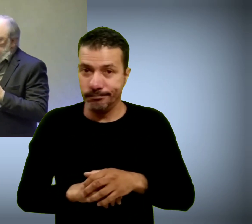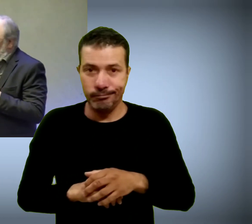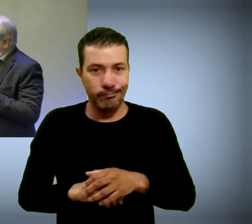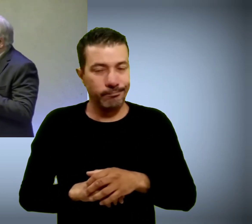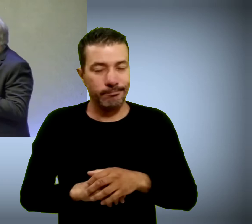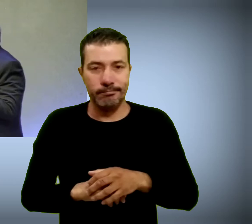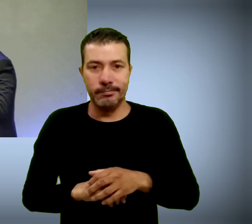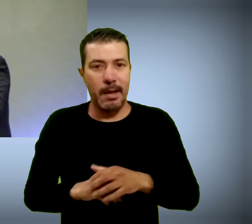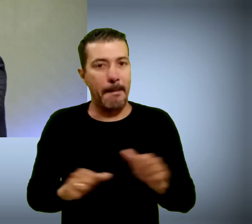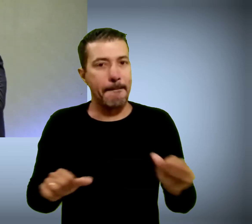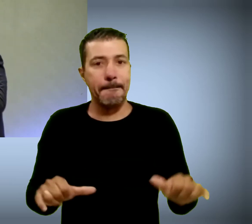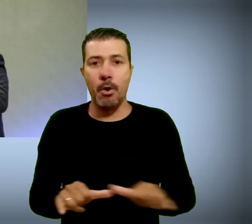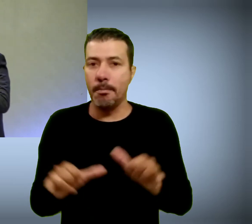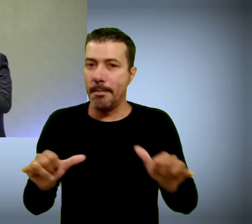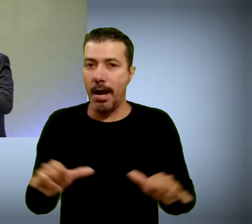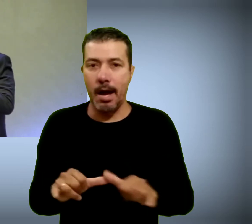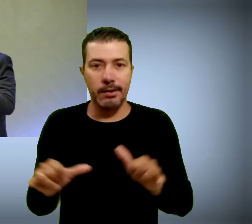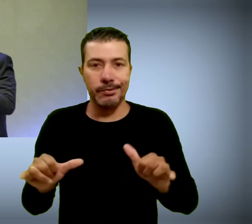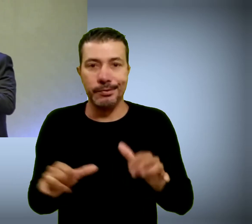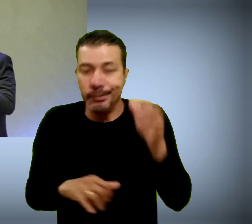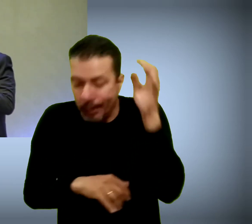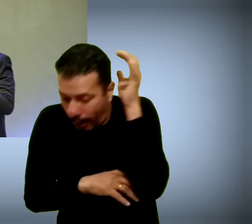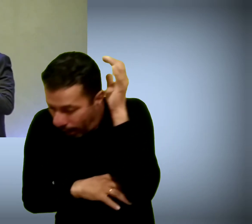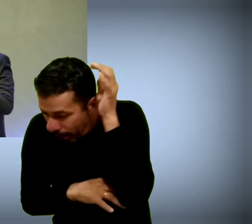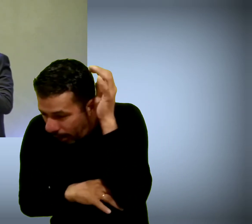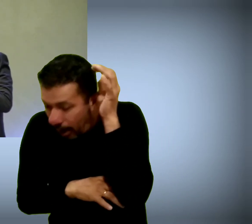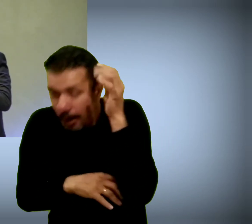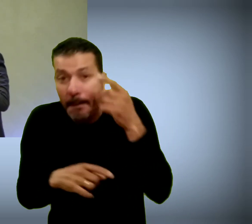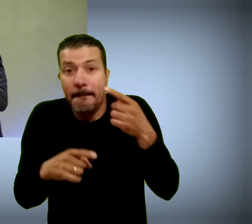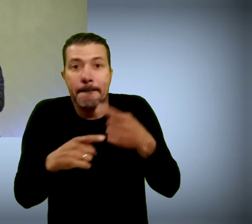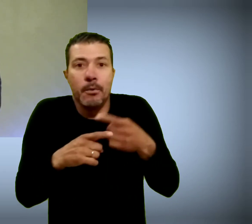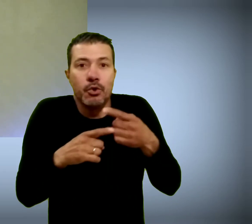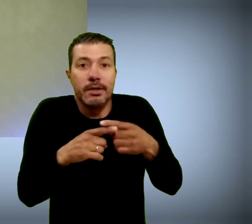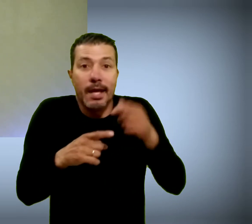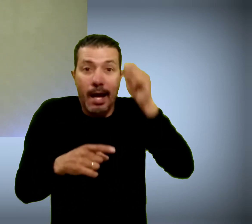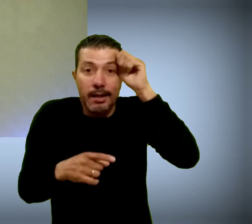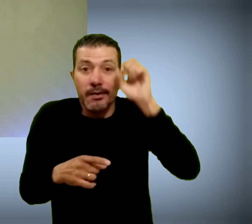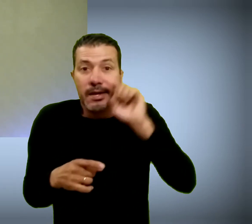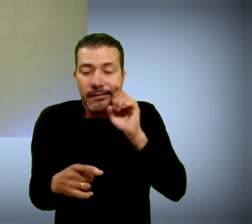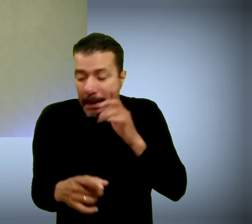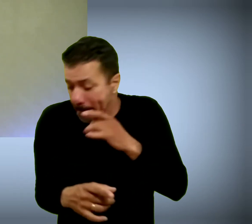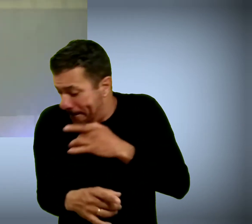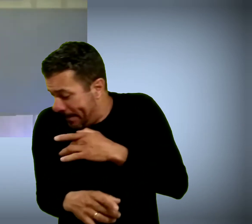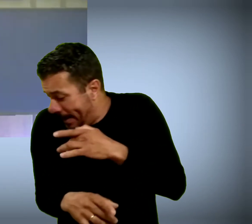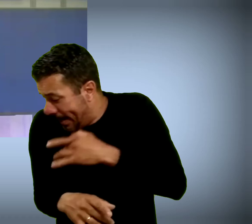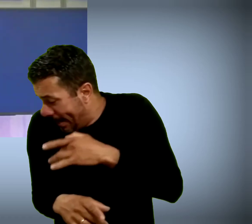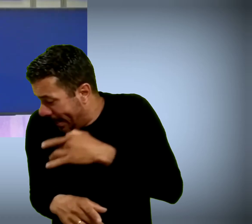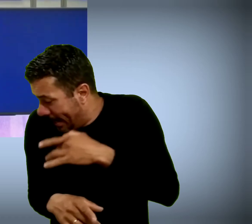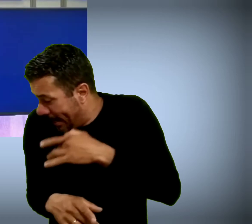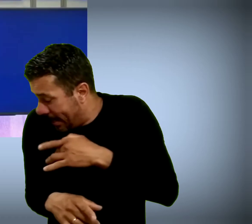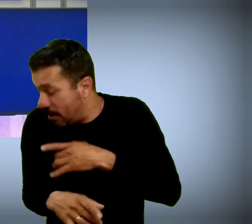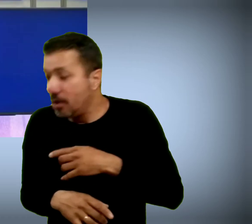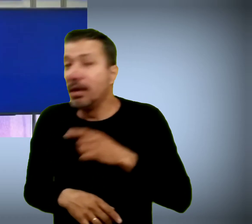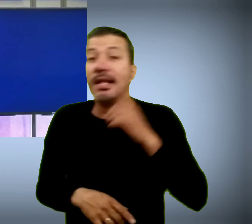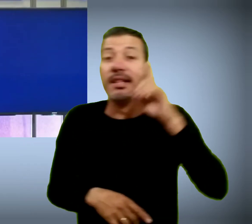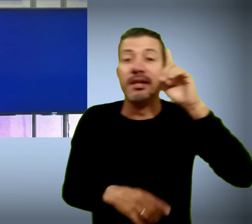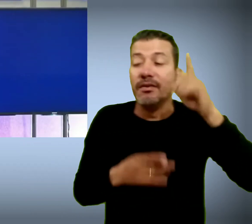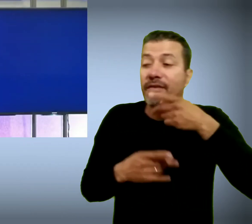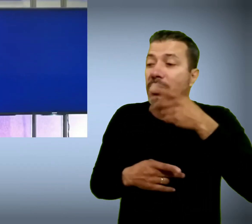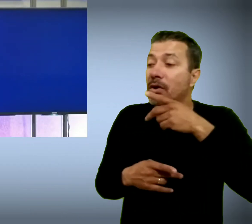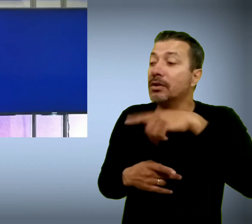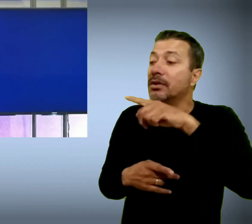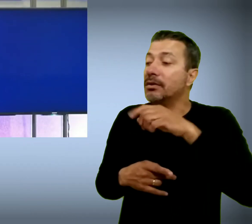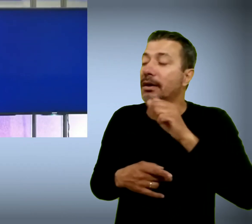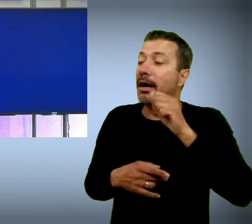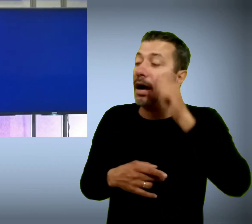Inútil se esconder. Por que ele se escondeu? Ele teve medo, ele responde isso. Porque Deus fala para ele, chamou o